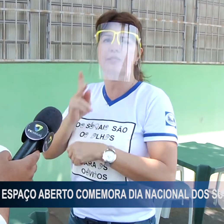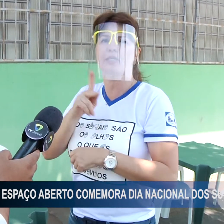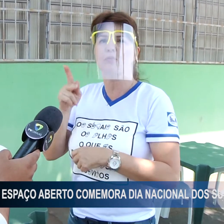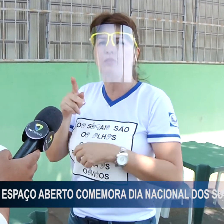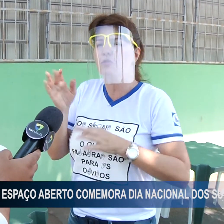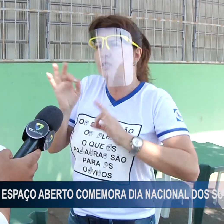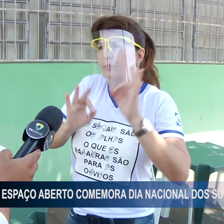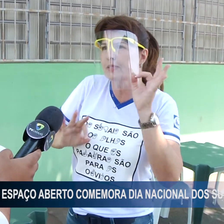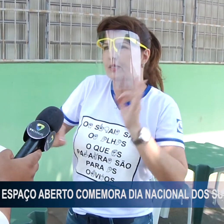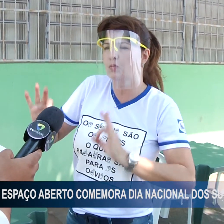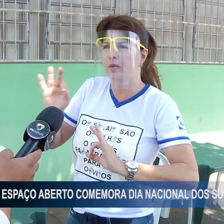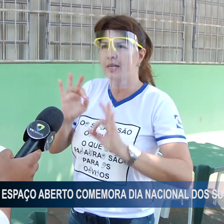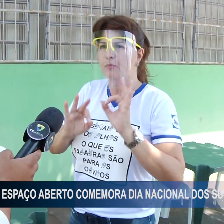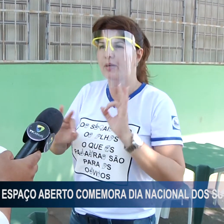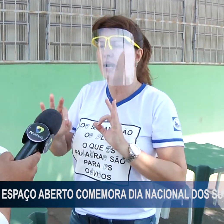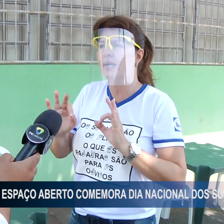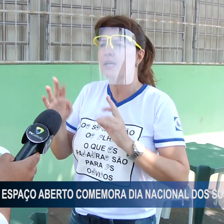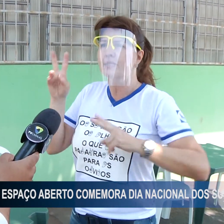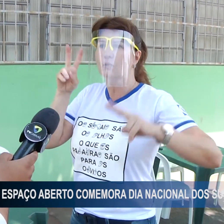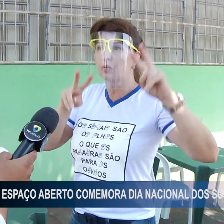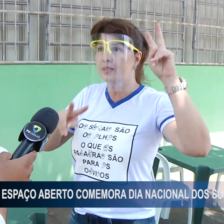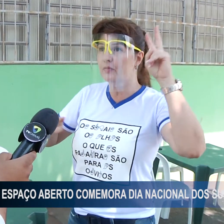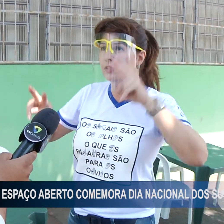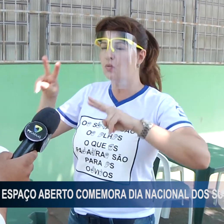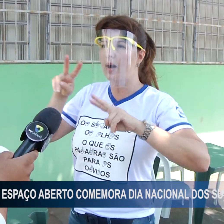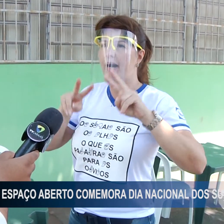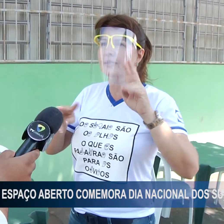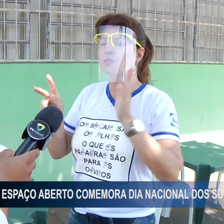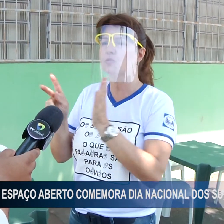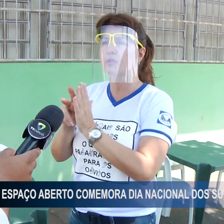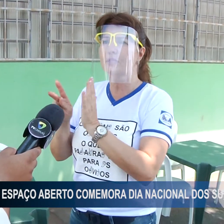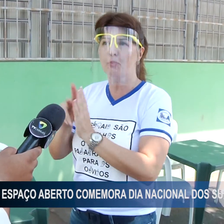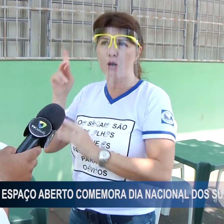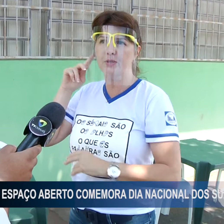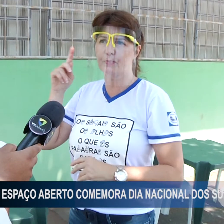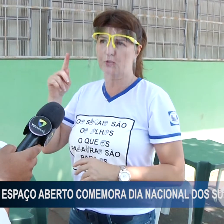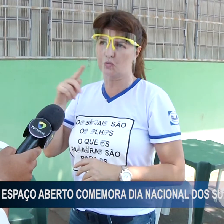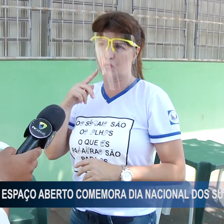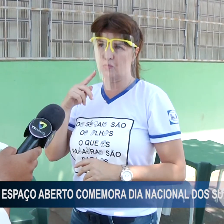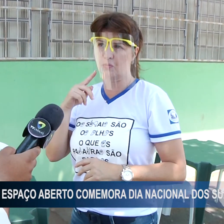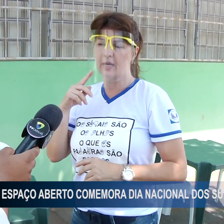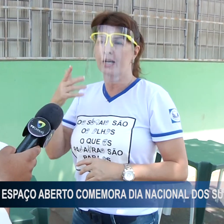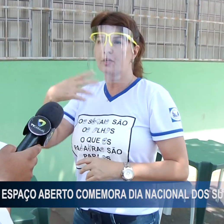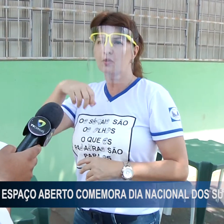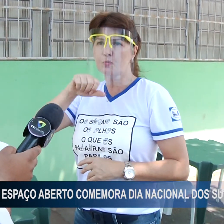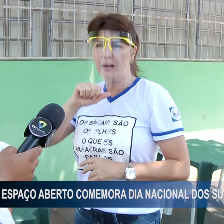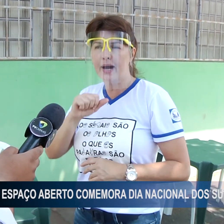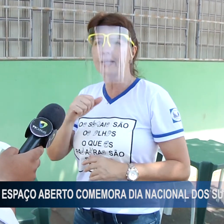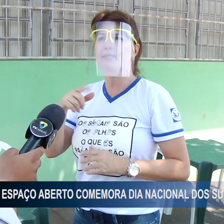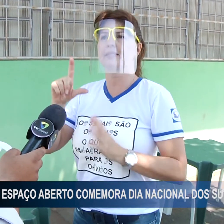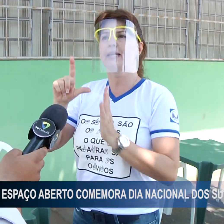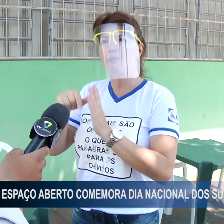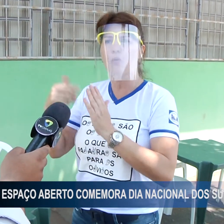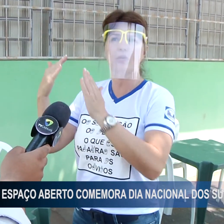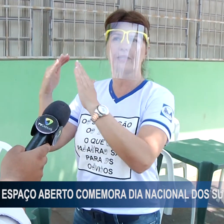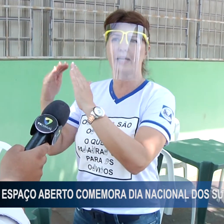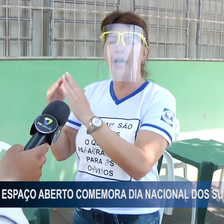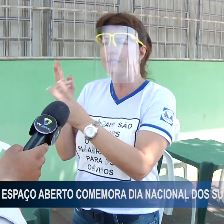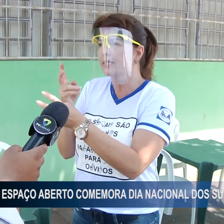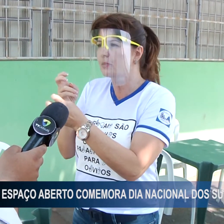que as professoras precisam elaborar são todas visuais, são todas próprias para o surdo. E os pais, né, depois em casa, eles